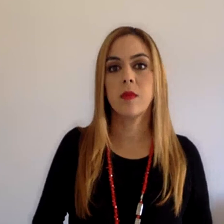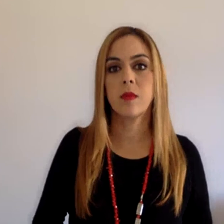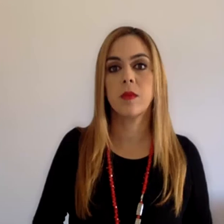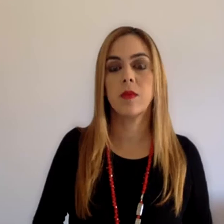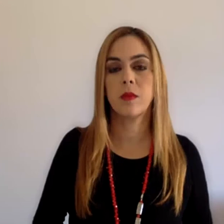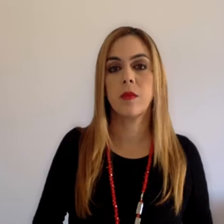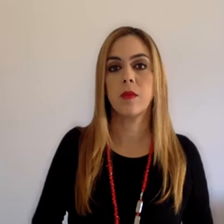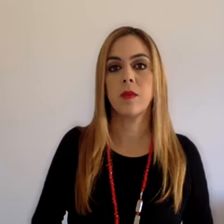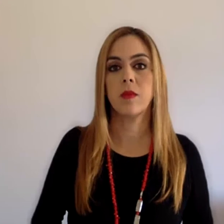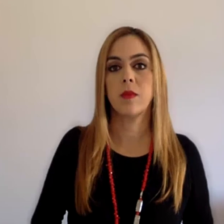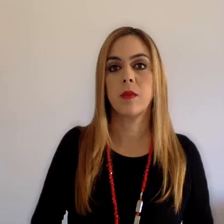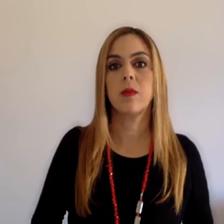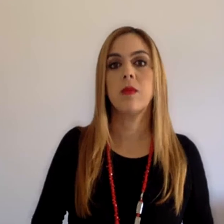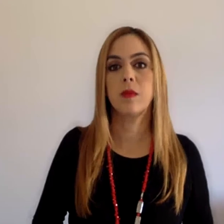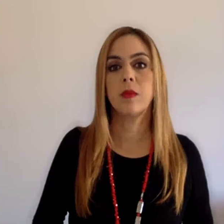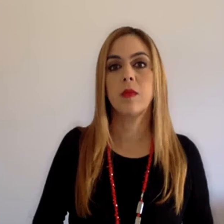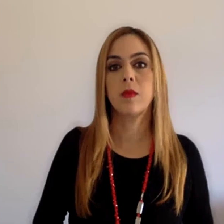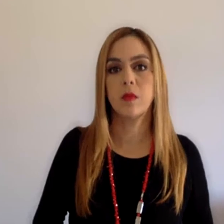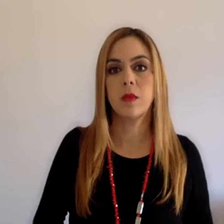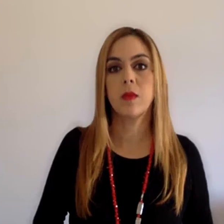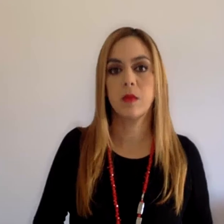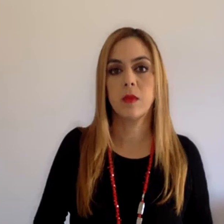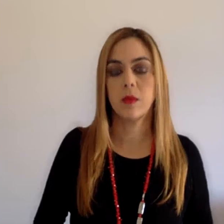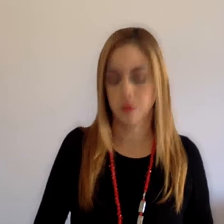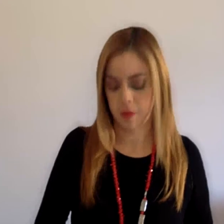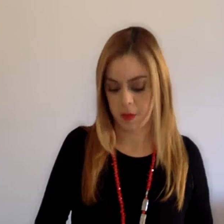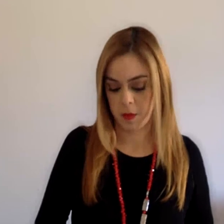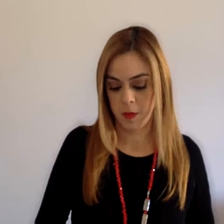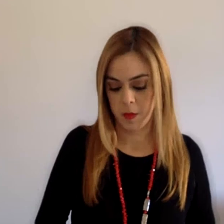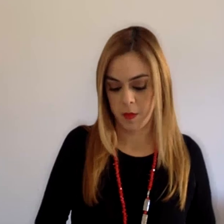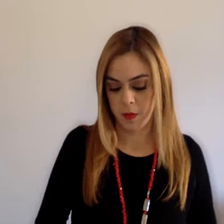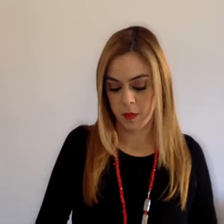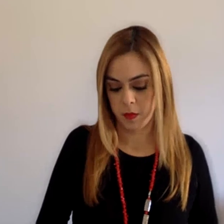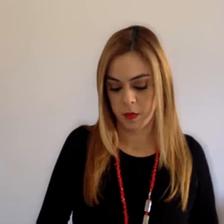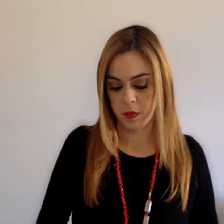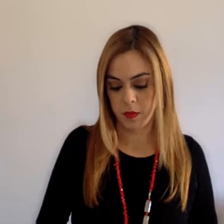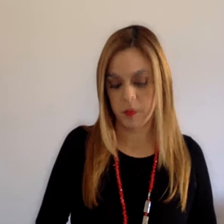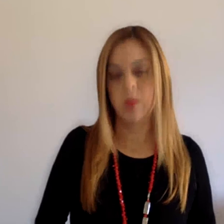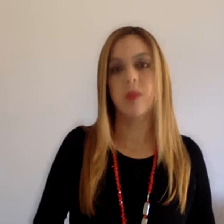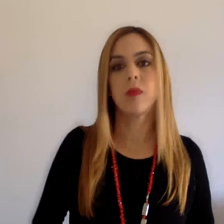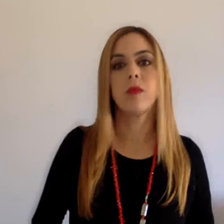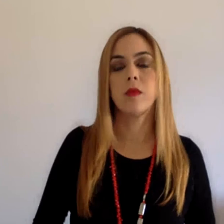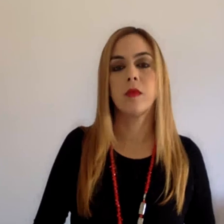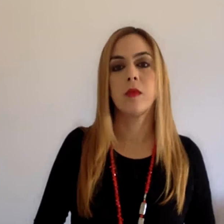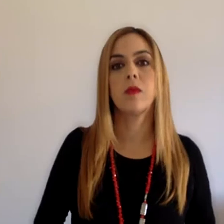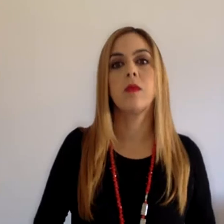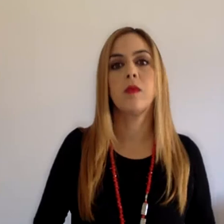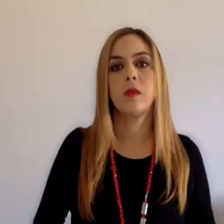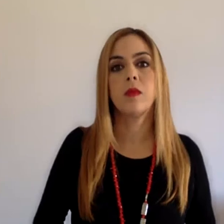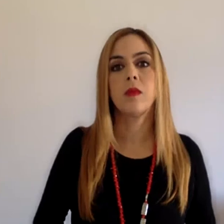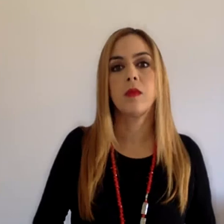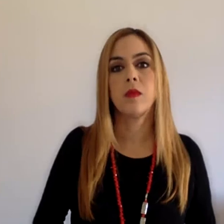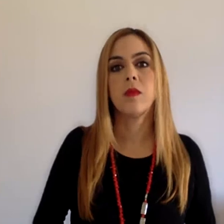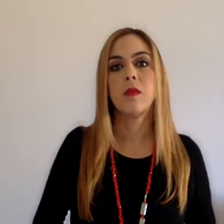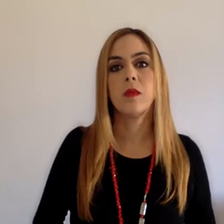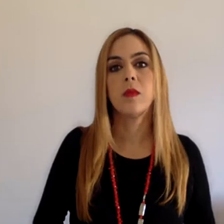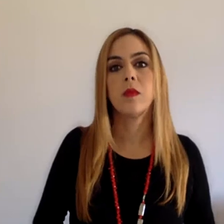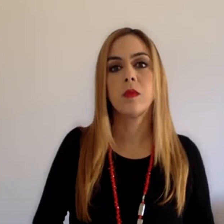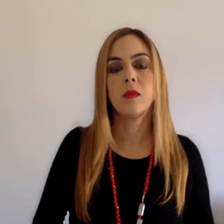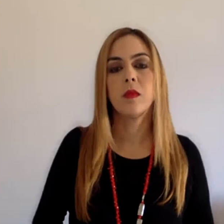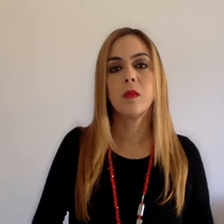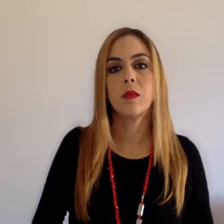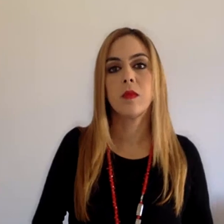niños niñas niñas y jóvenes también con personas adultas verla haciéndolo desde una perspectiva de género pero también